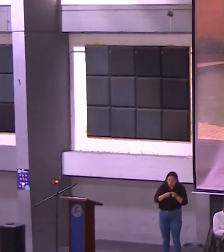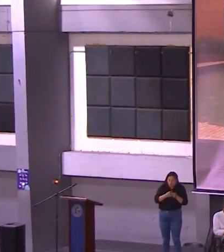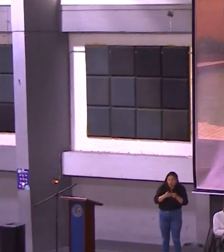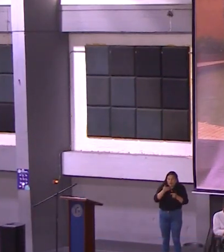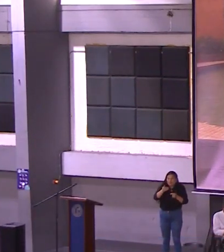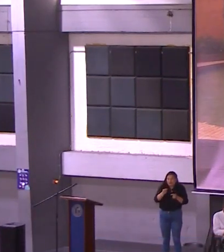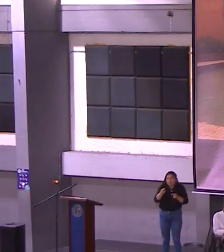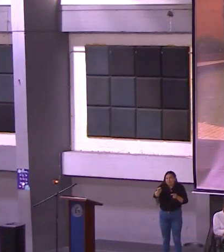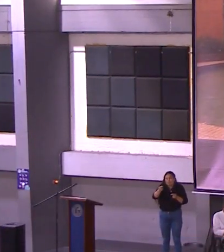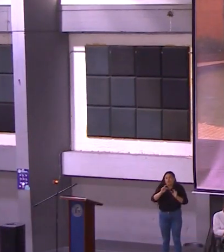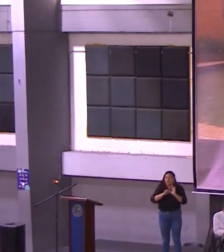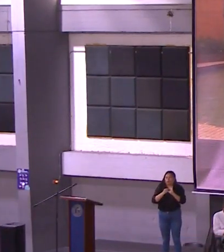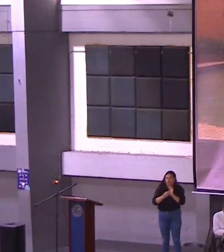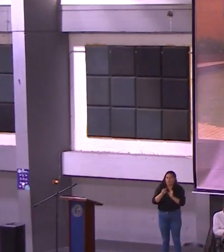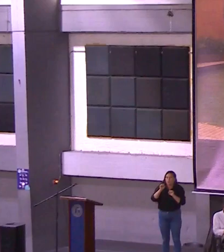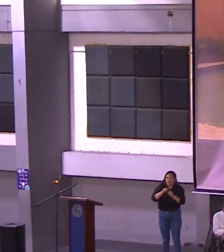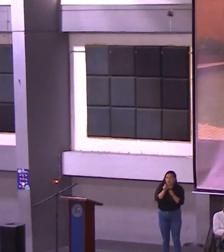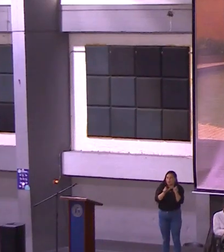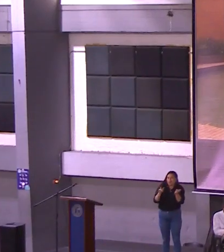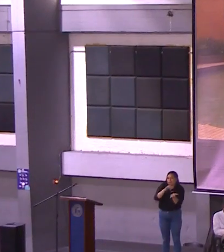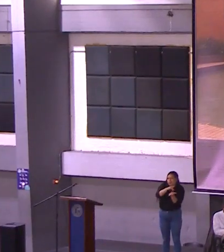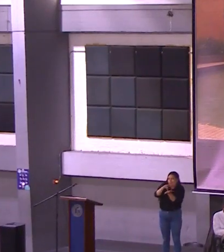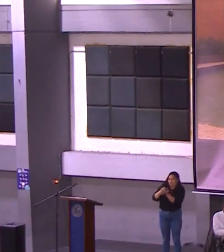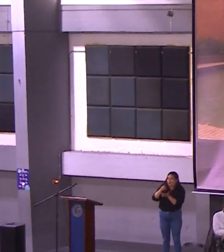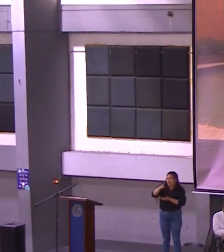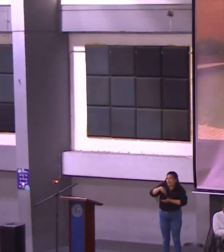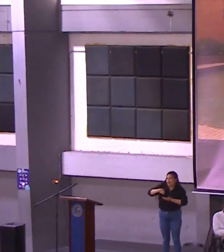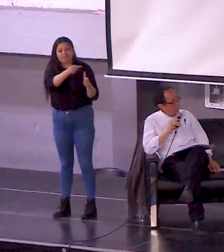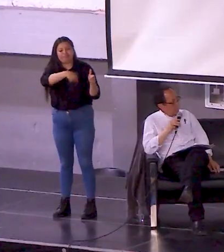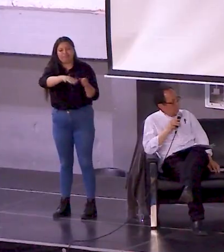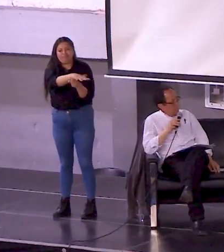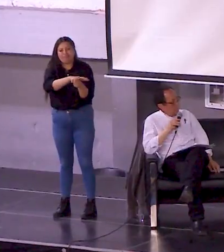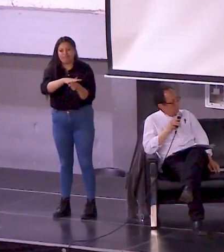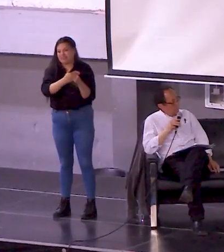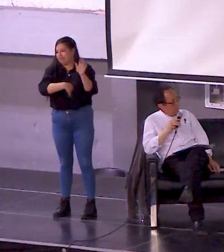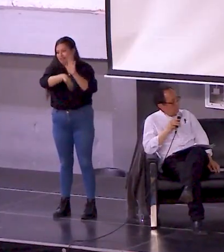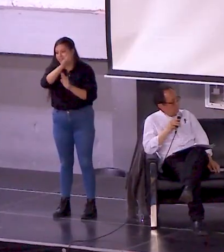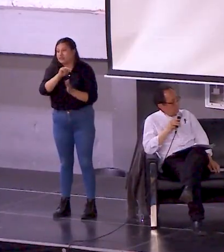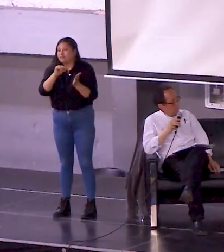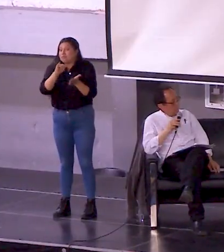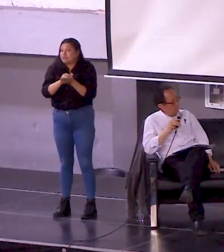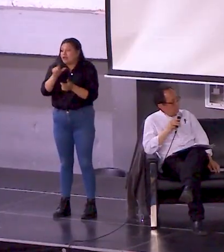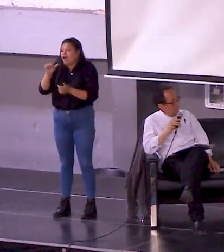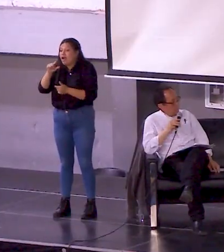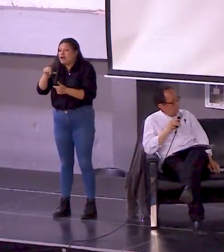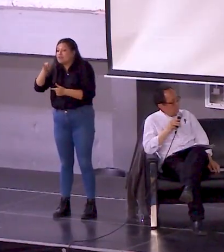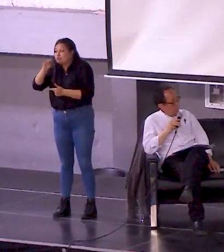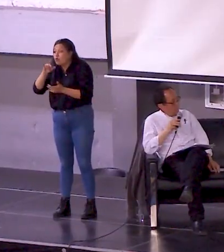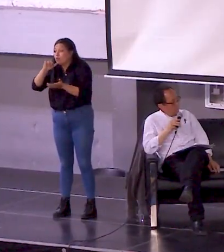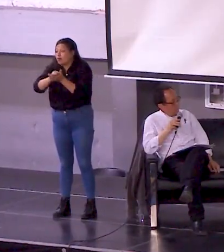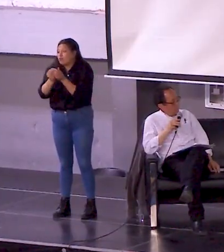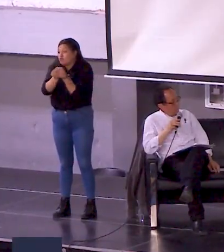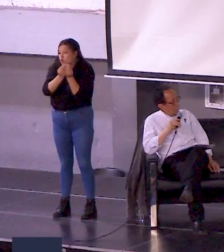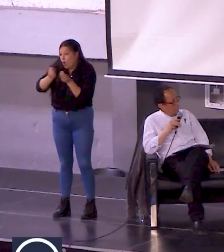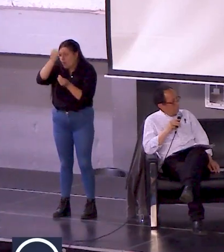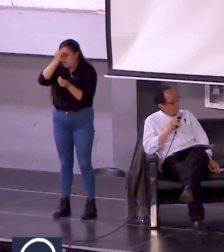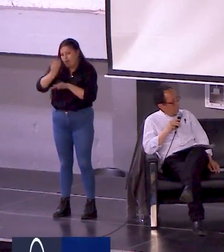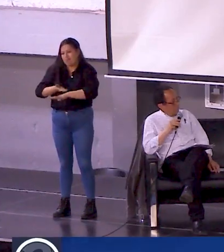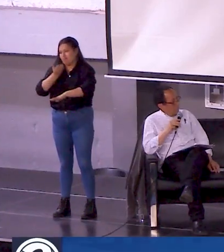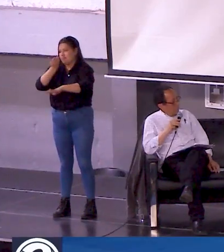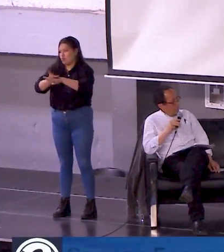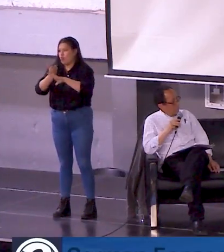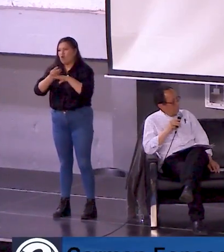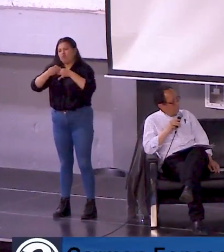largo plazo, cuenten con la participación de la comunidad universitaria. Y por eso desde ASPU y las asociaciones de profesores planteamos